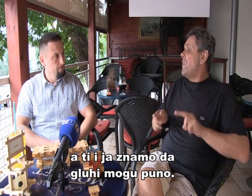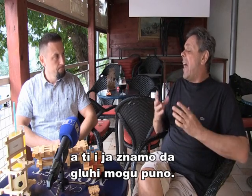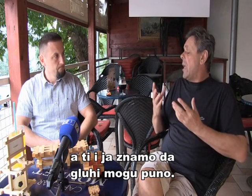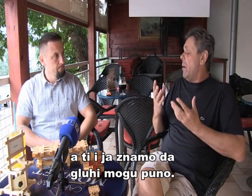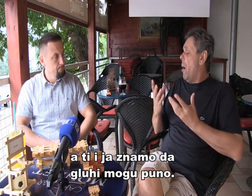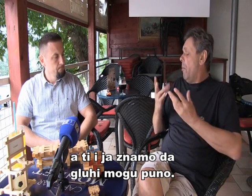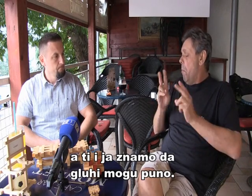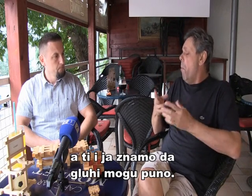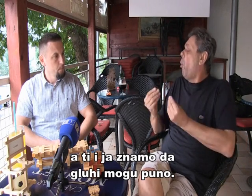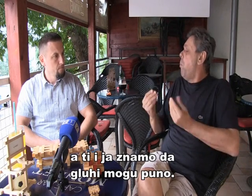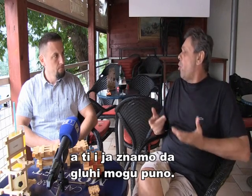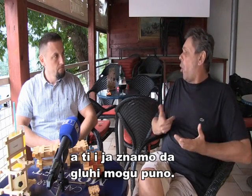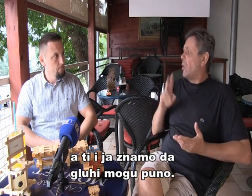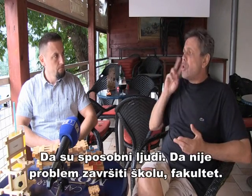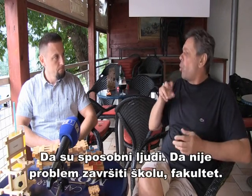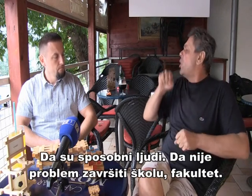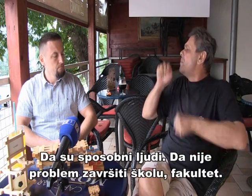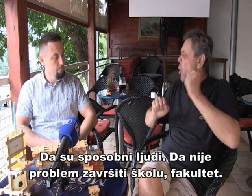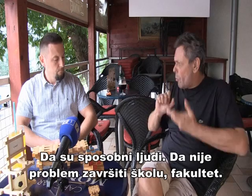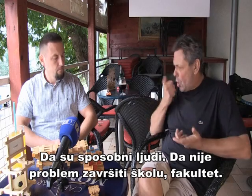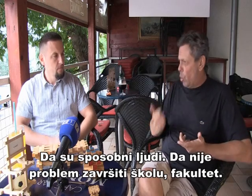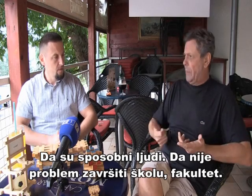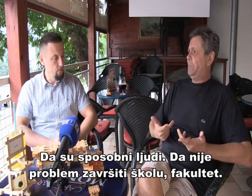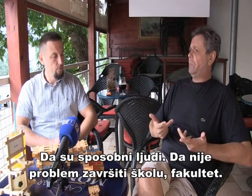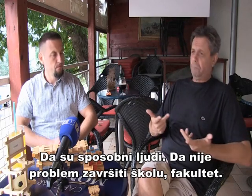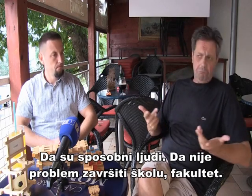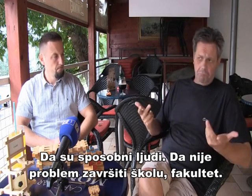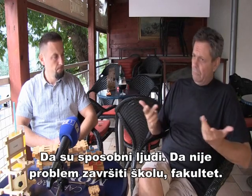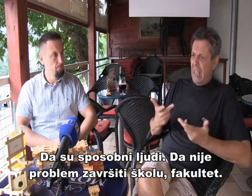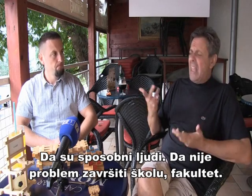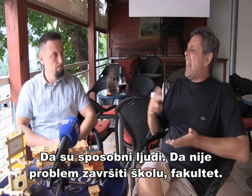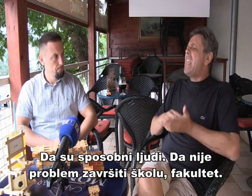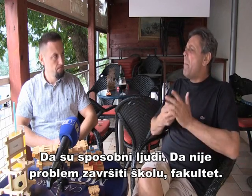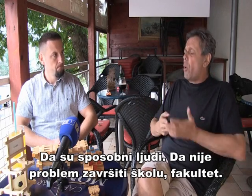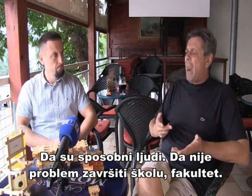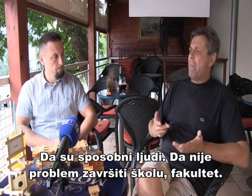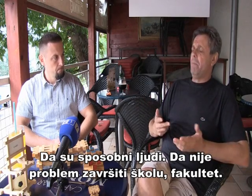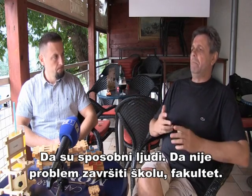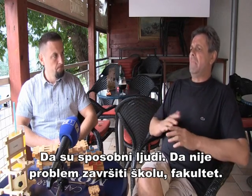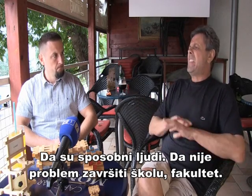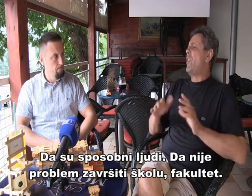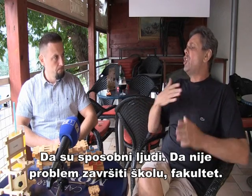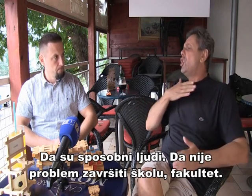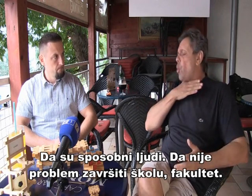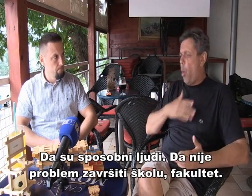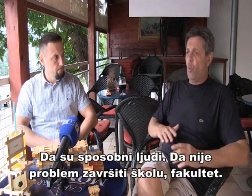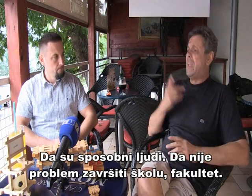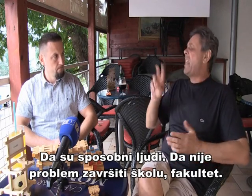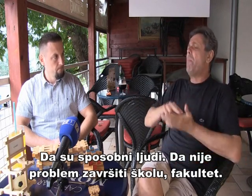stvari mogu puno, da su gluhi sposobni ljudi. Da nije problem završiti školu, da nije